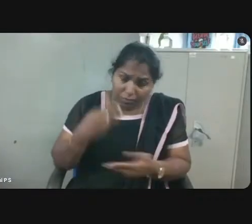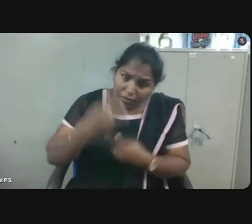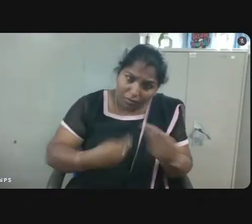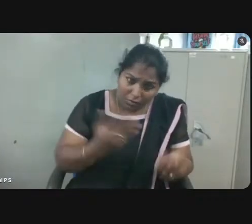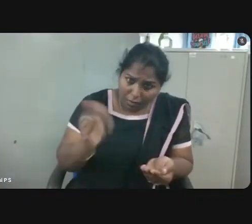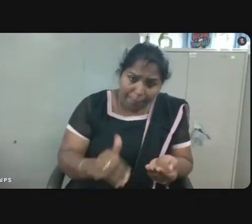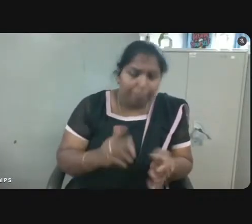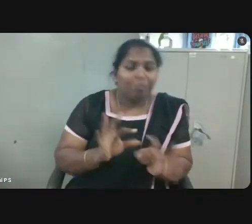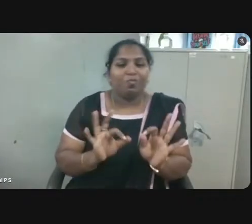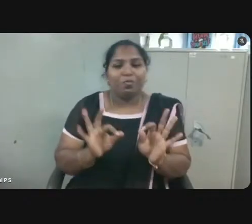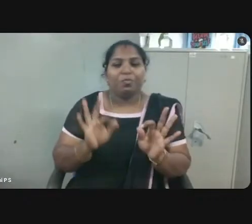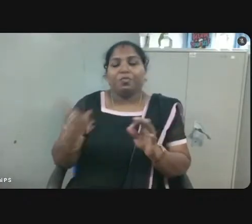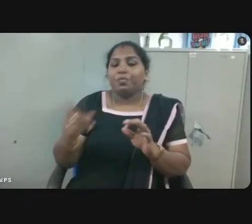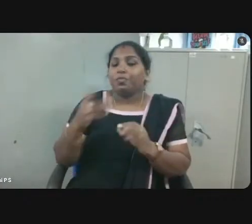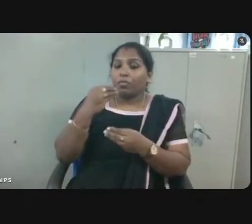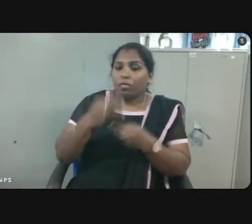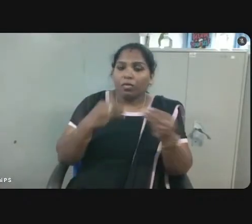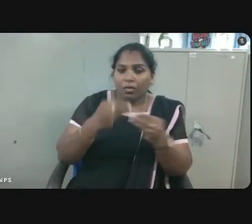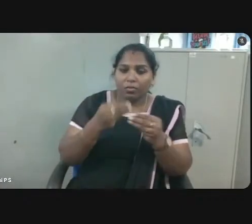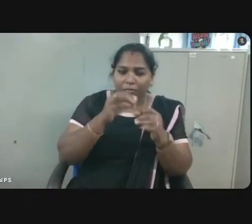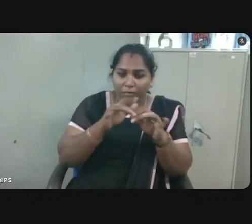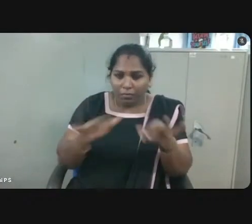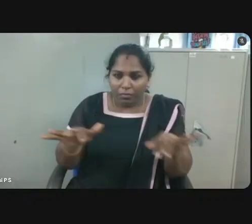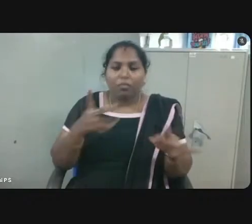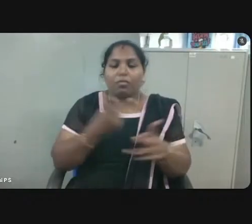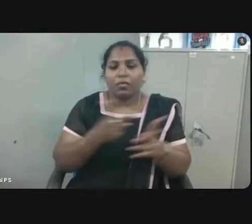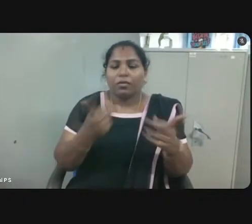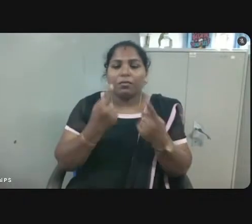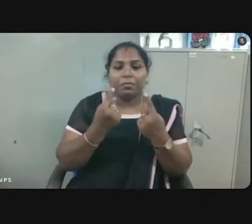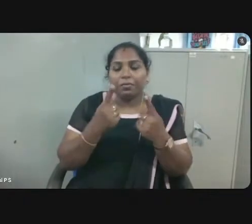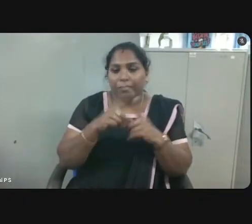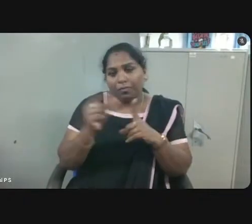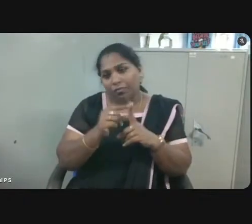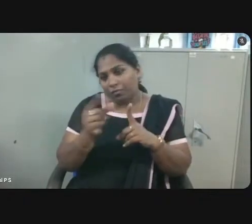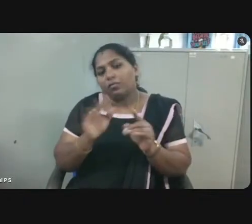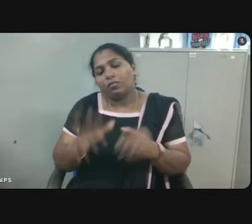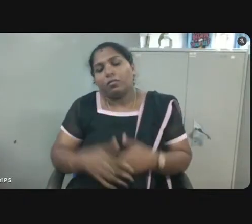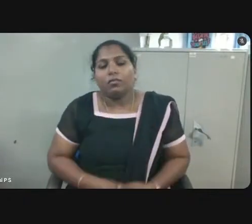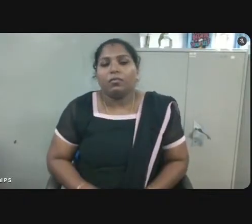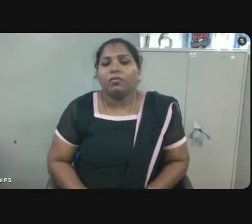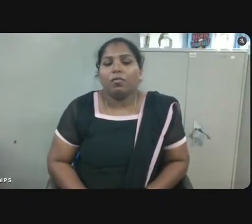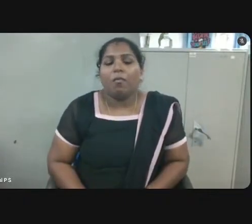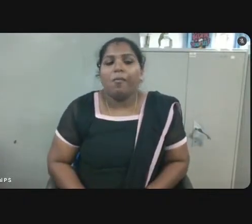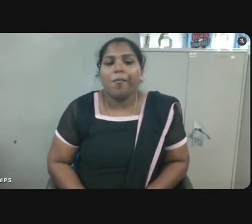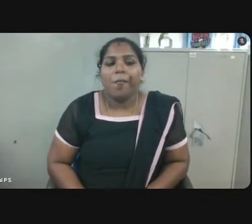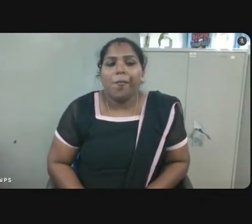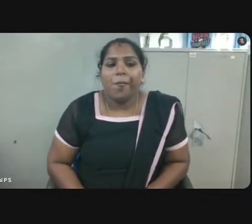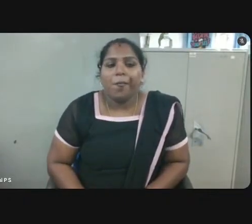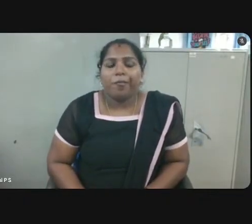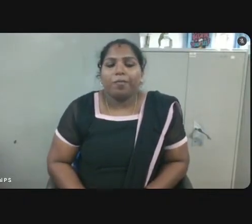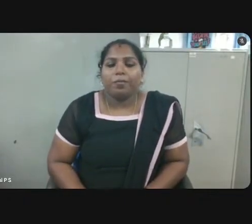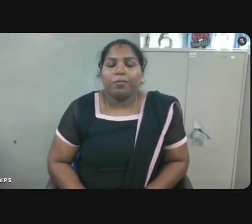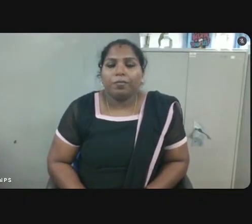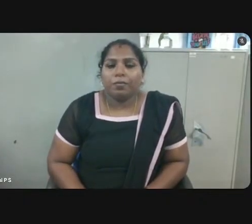കണ്ടുപിടിക്കുന്നത് ഈ കാരിയർ മ്യൂട്ടേഷൻ വഴിയാണ്, കാരിയർ പരിശോധന വഴിയാണ് ചെയ്യുന്നത്. ഇതിന് ശേഷം ഇപ്പോൾ ഗർഭിണിയാകുന്നതിന്